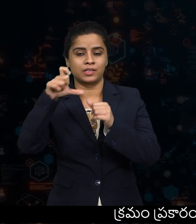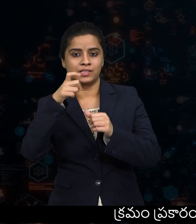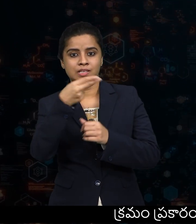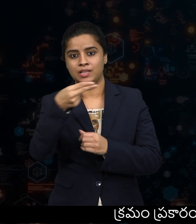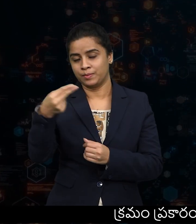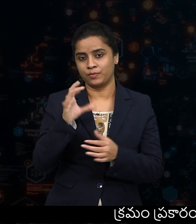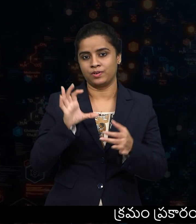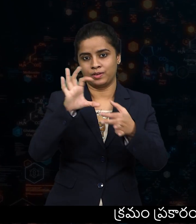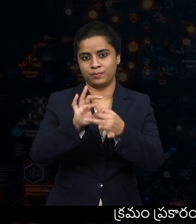కలపబడతాయి.